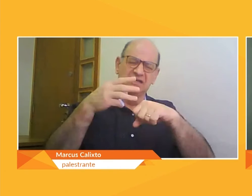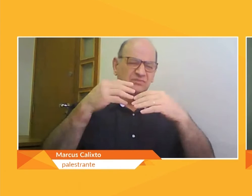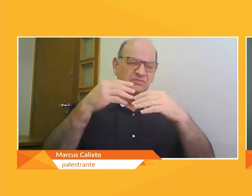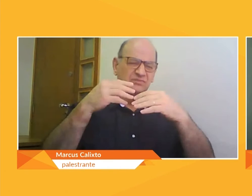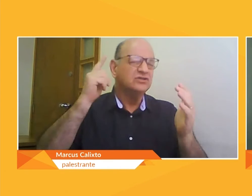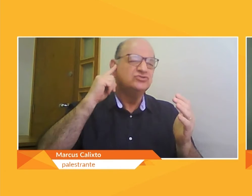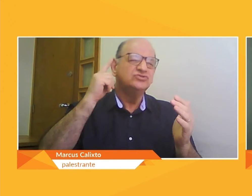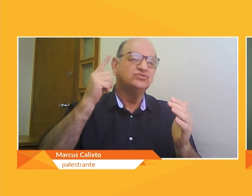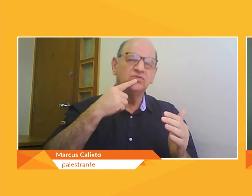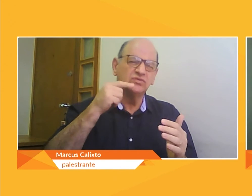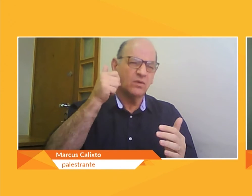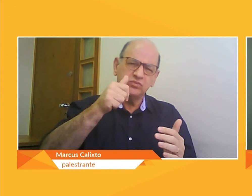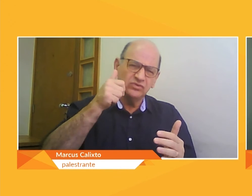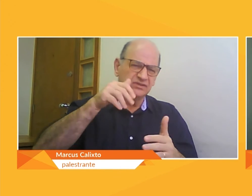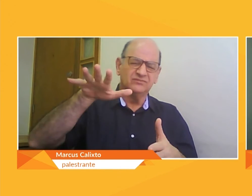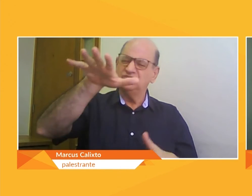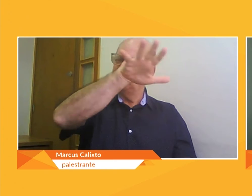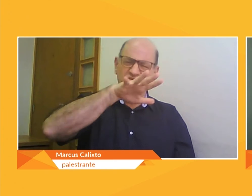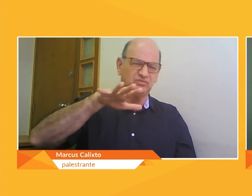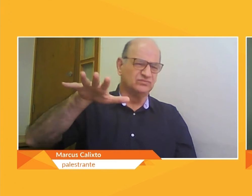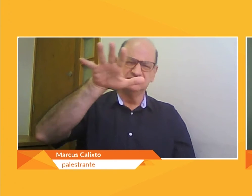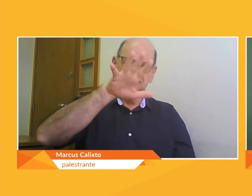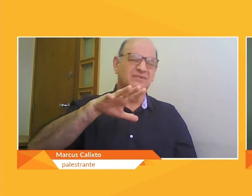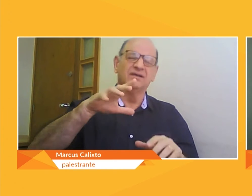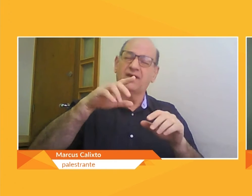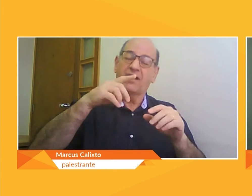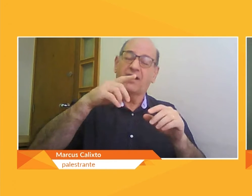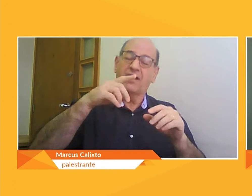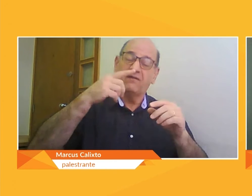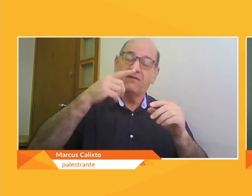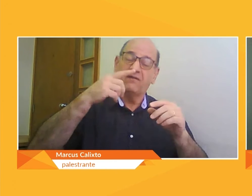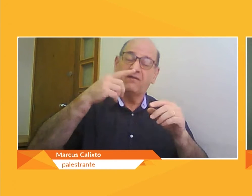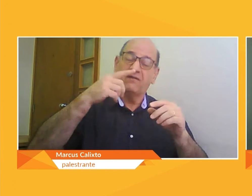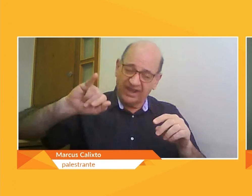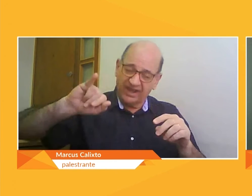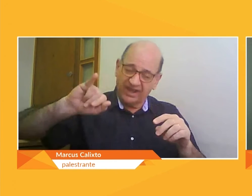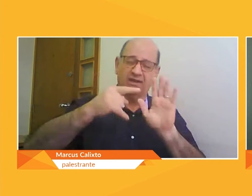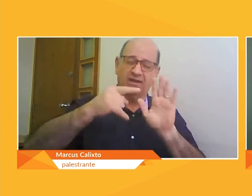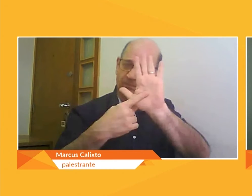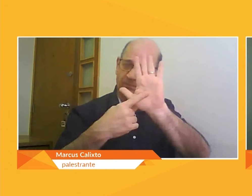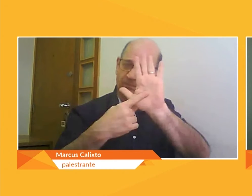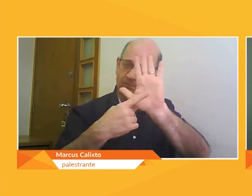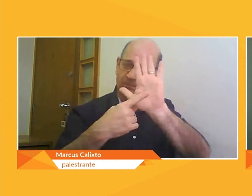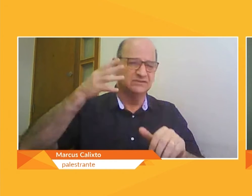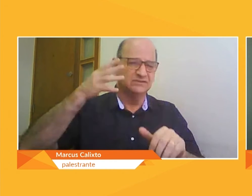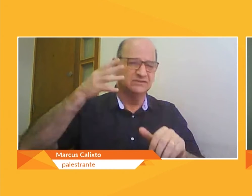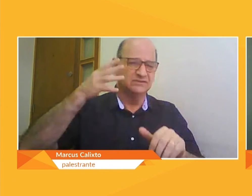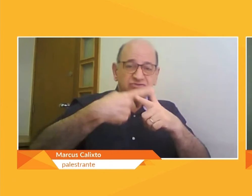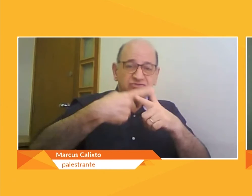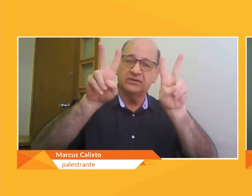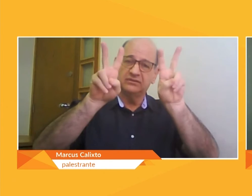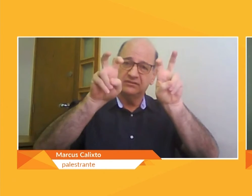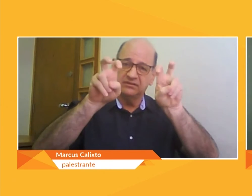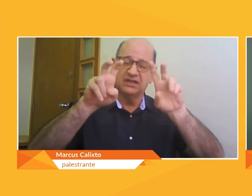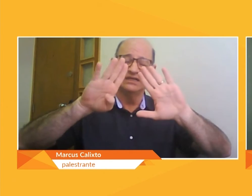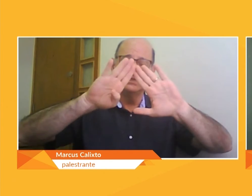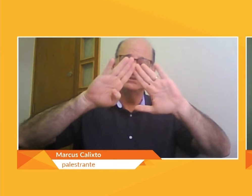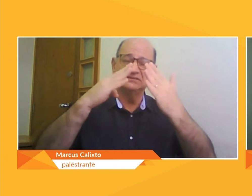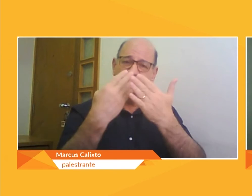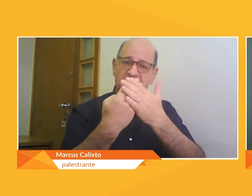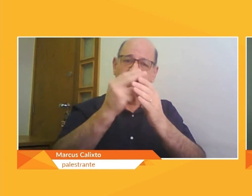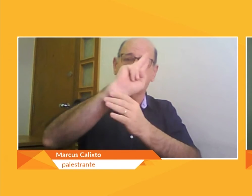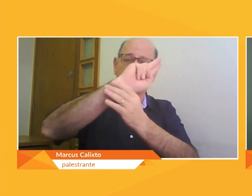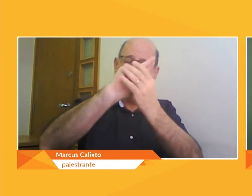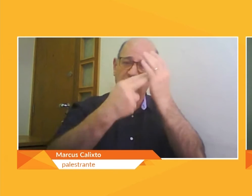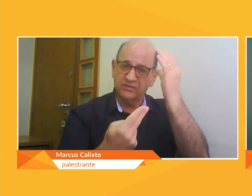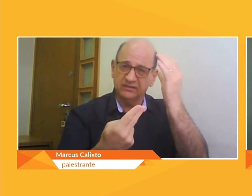doutores, pessoas surdas que lutam, que têm lutado para esse